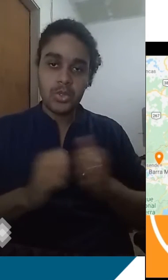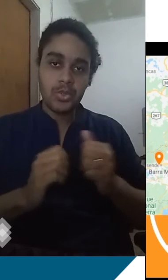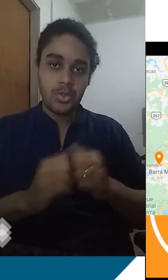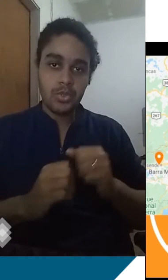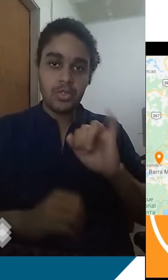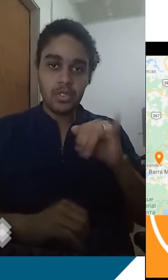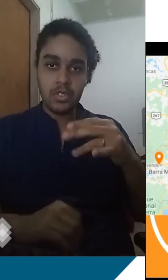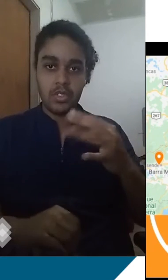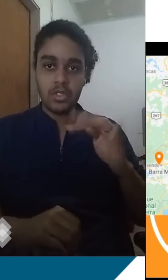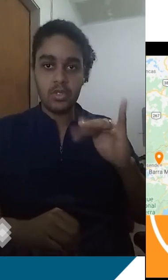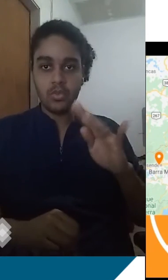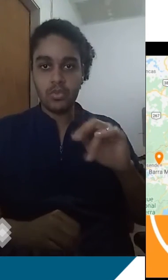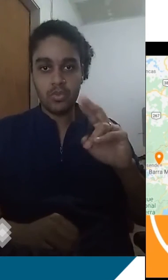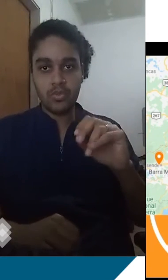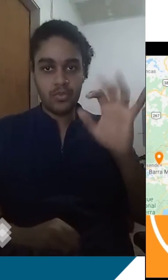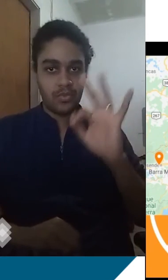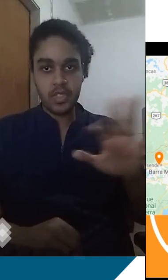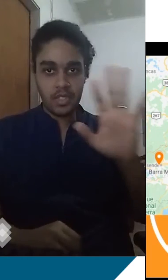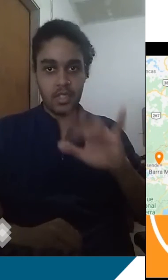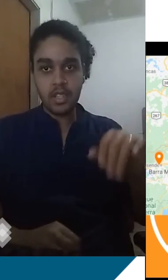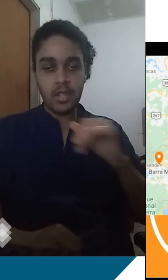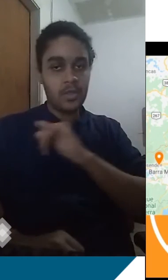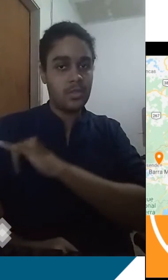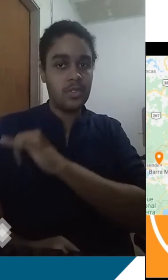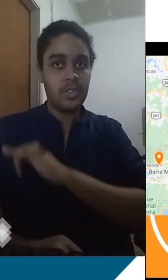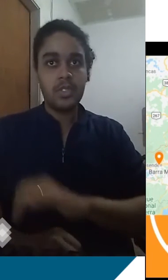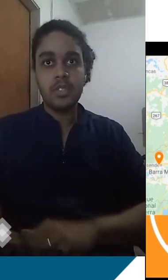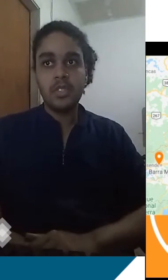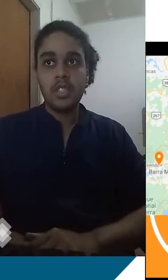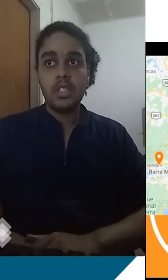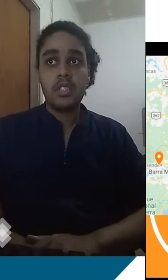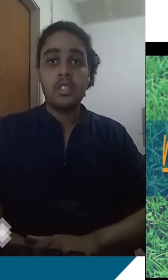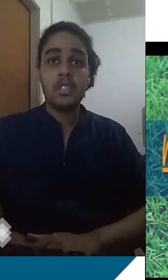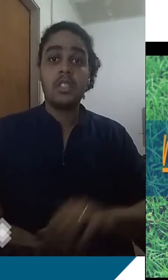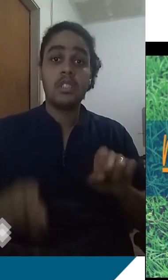através de consórcio com instituições federais e estaduais do estado do Rio de Janeiro.